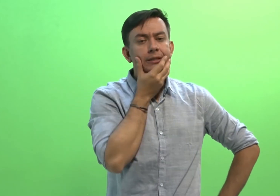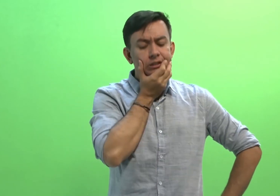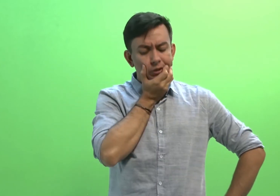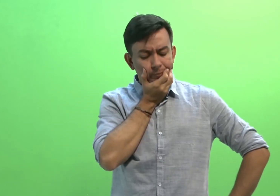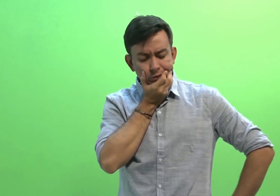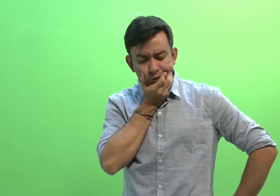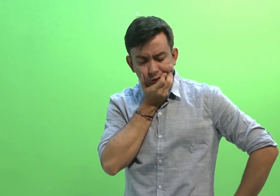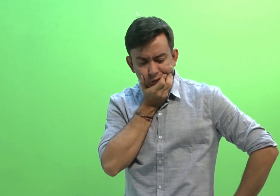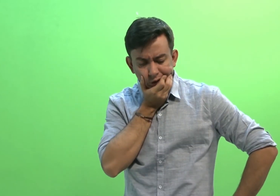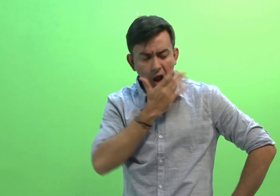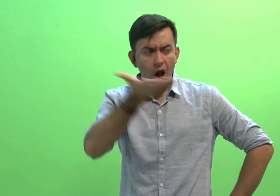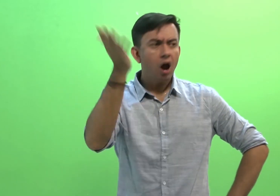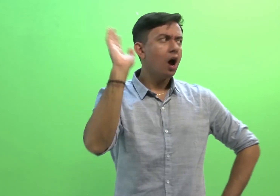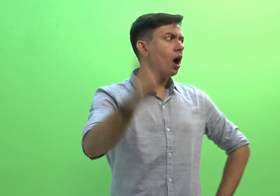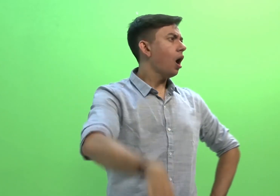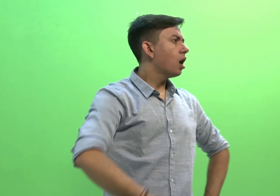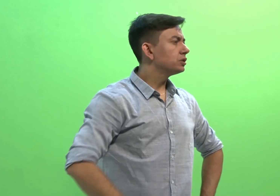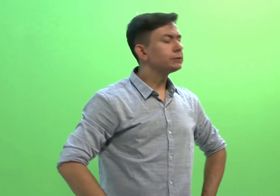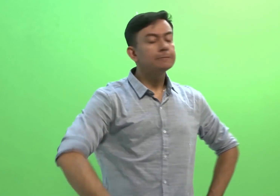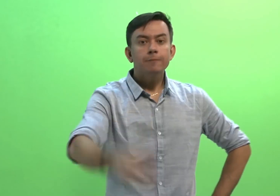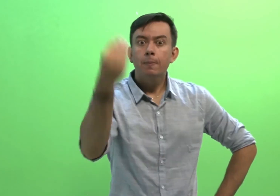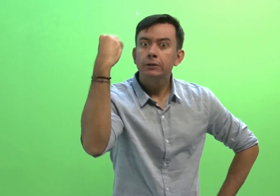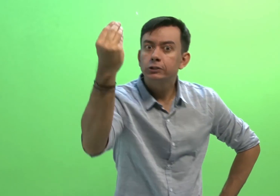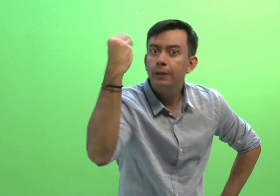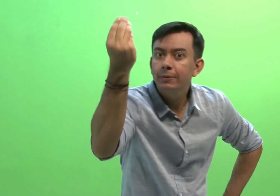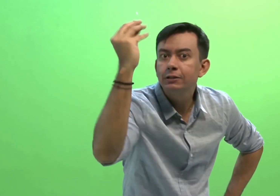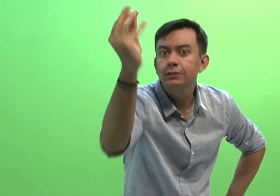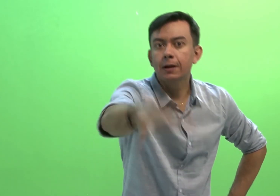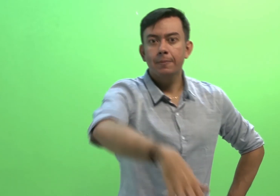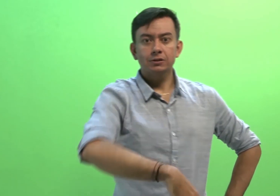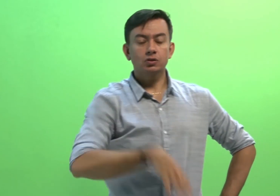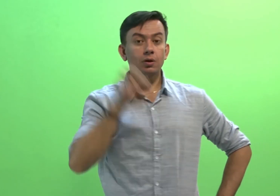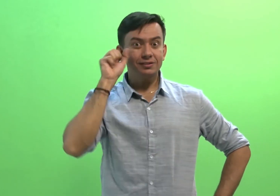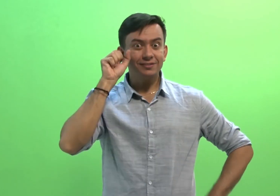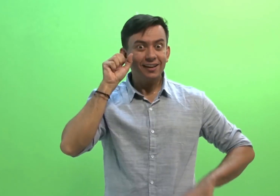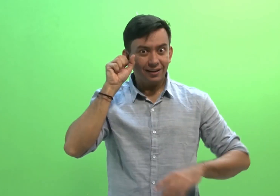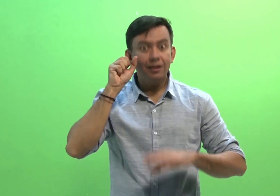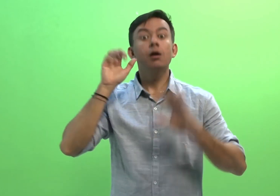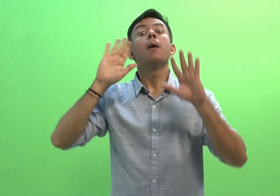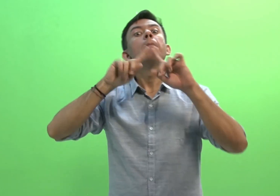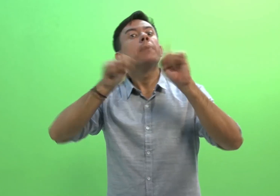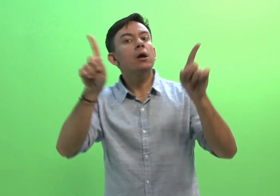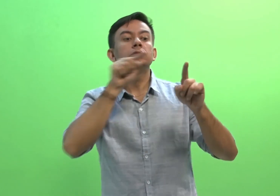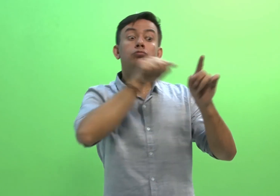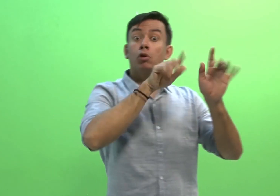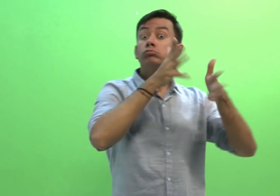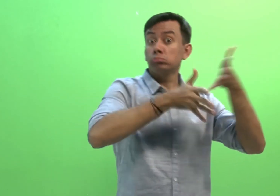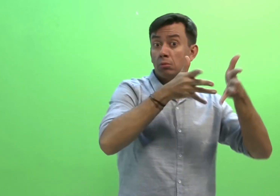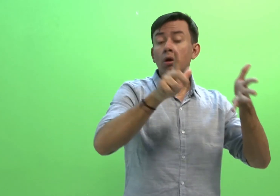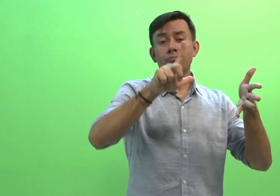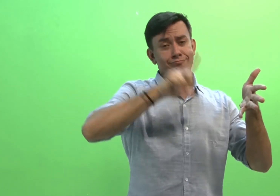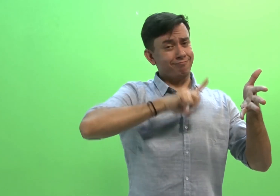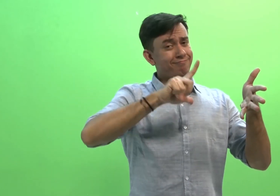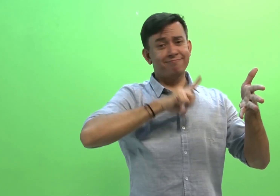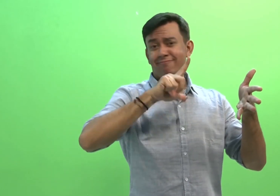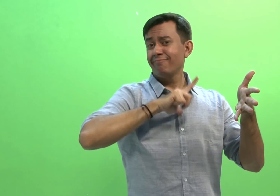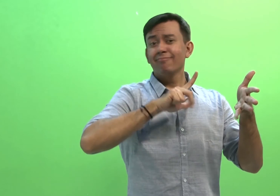menino, gente, como isso aconteceu? Isso na cultura ouvinte. Na língua de sinais também